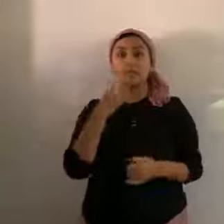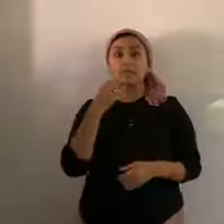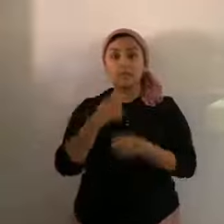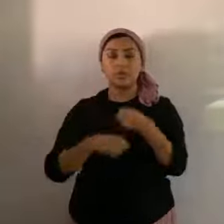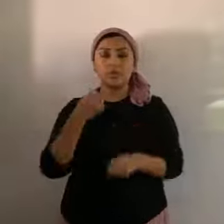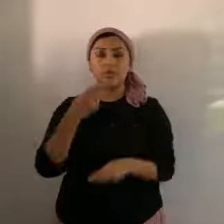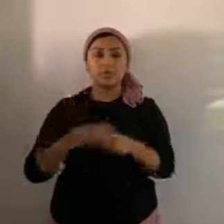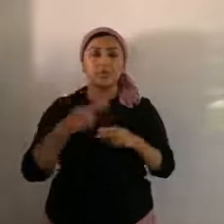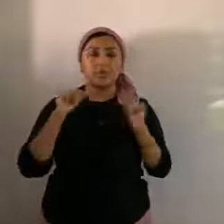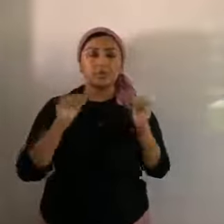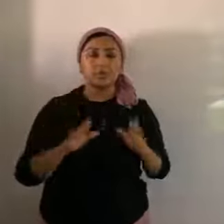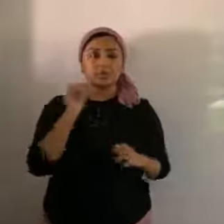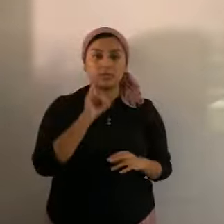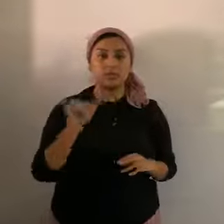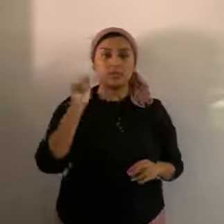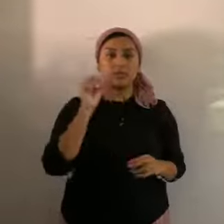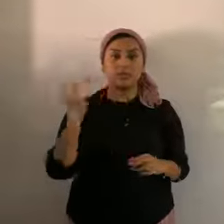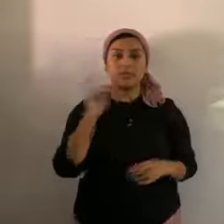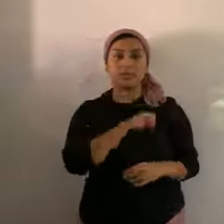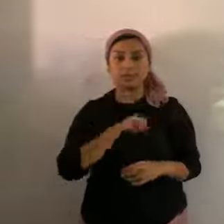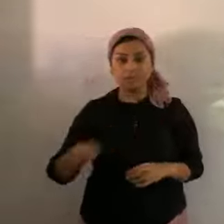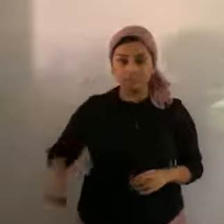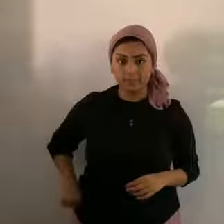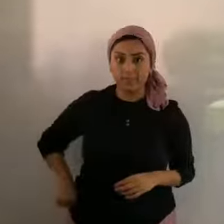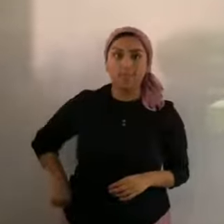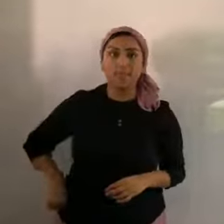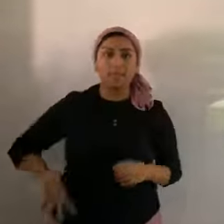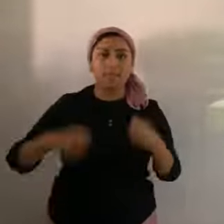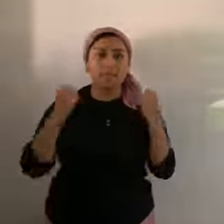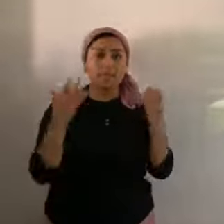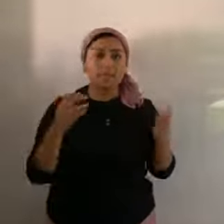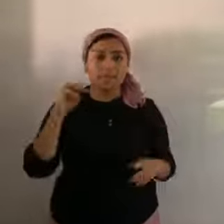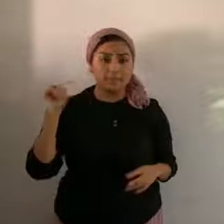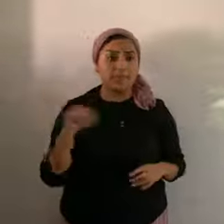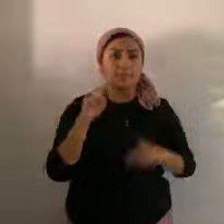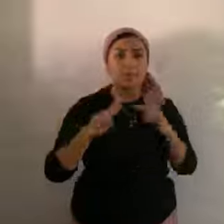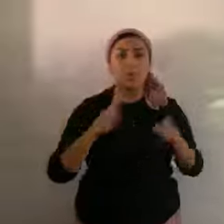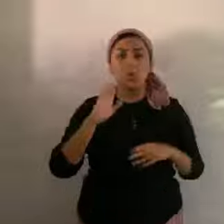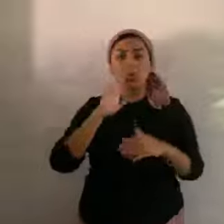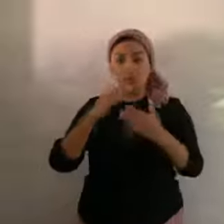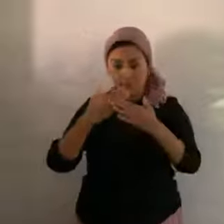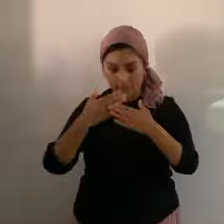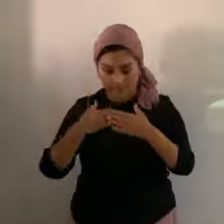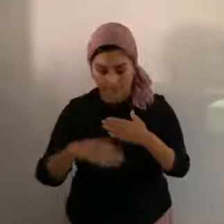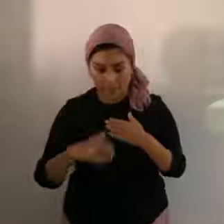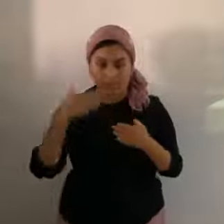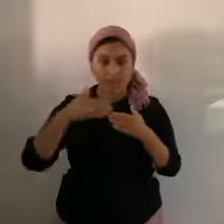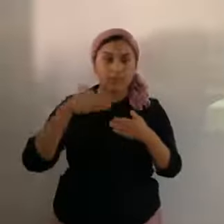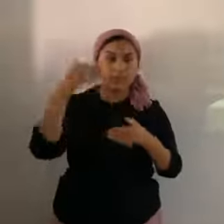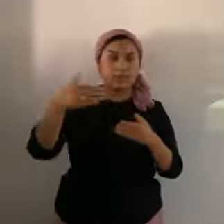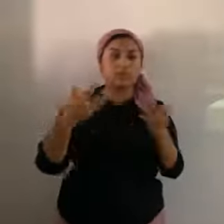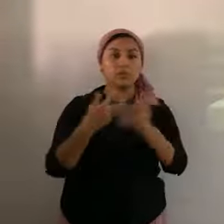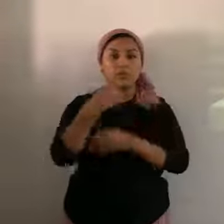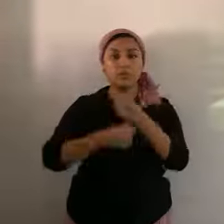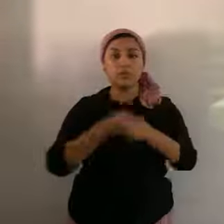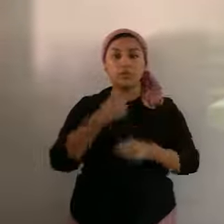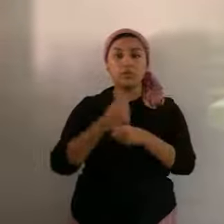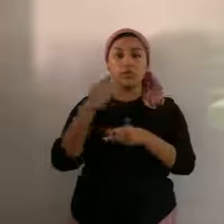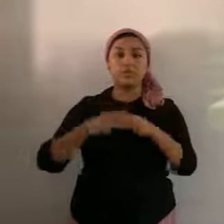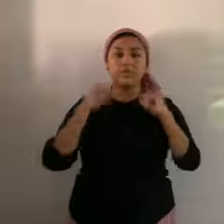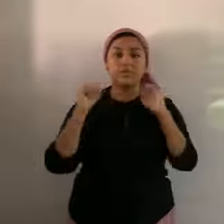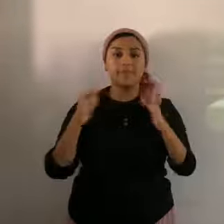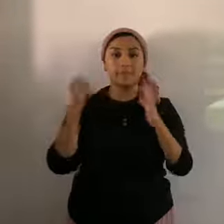nombre bendito del Todopoderoso, quien es Yahshua Mashiach, que millones nacerán en el año que iniciará. En el nombre